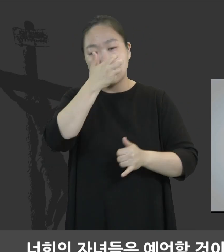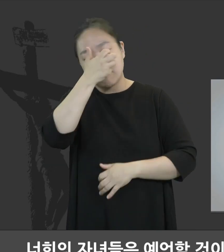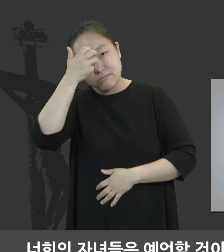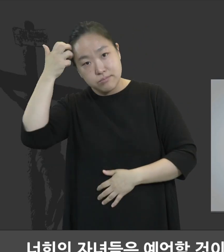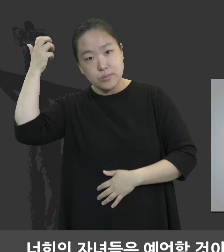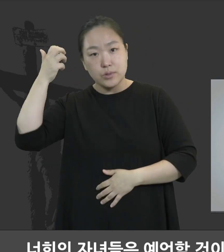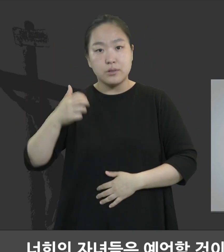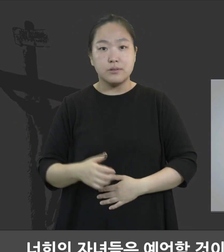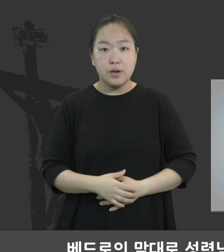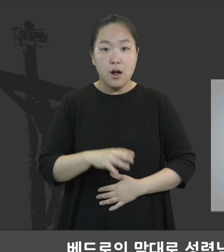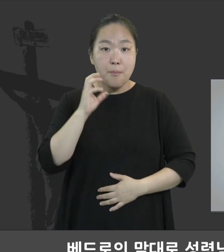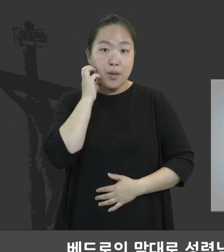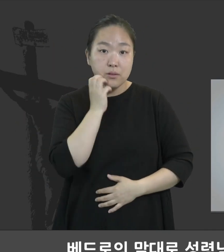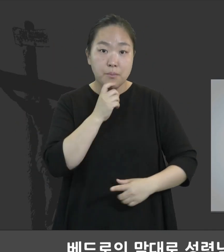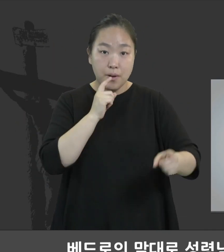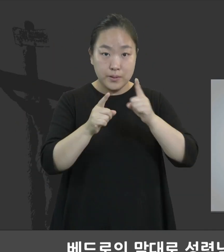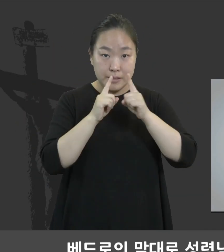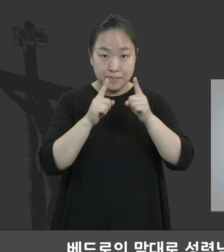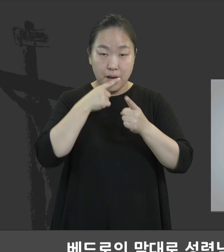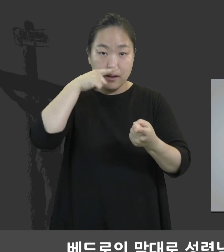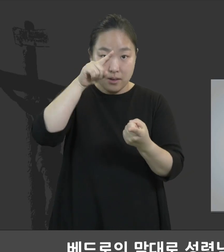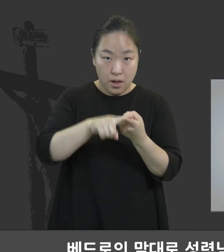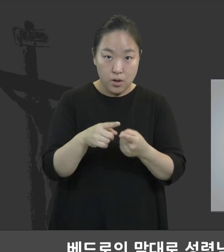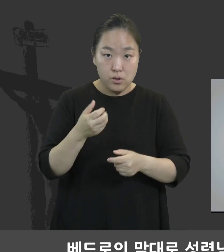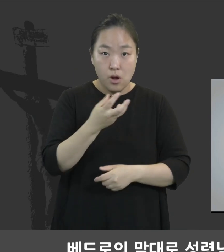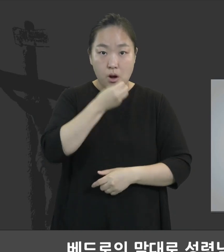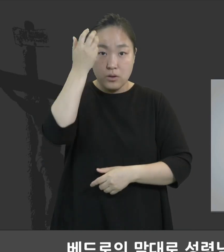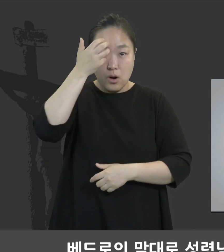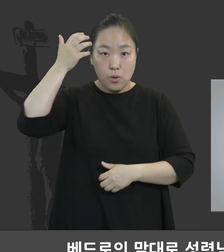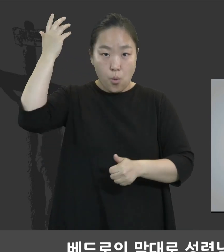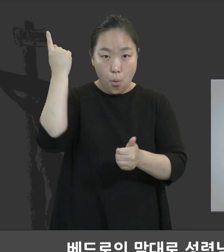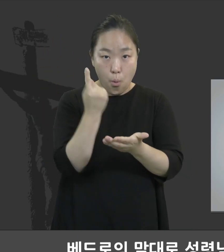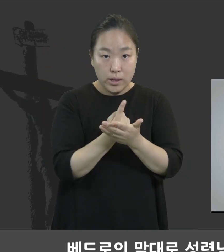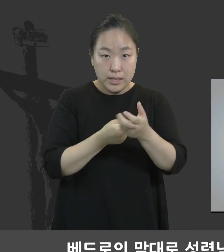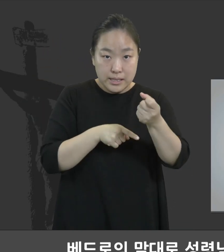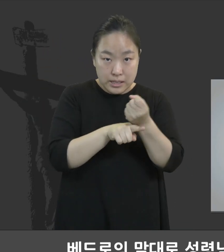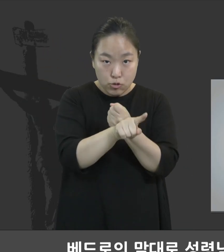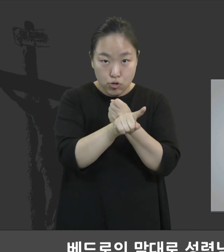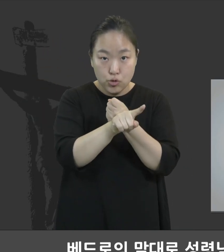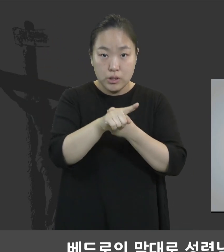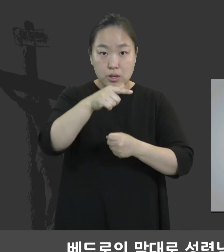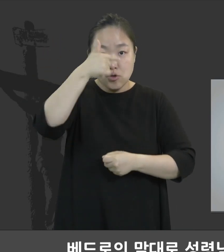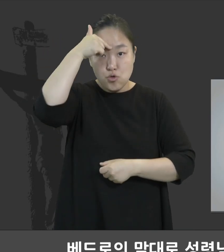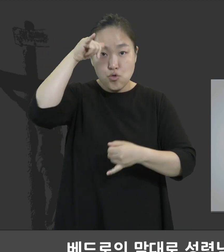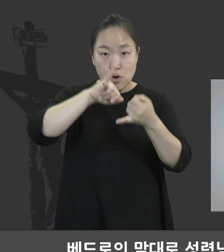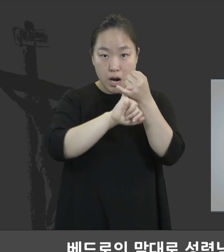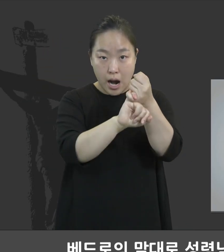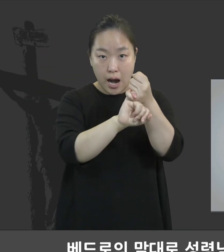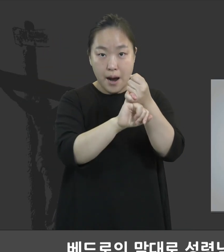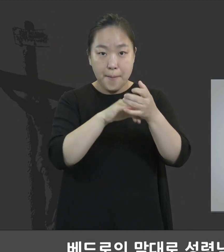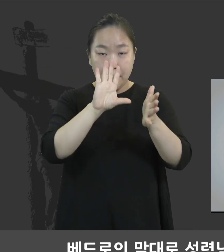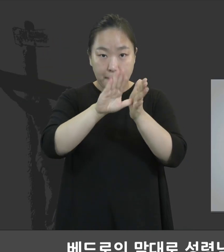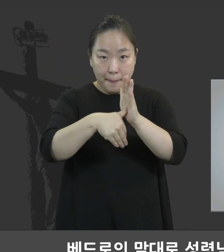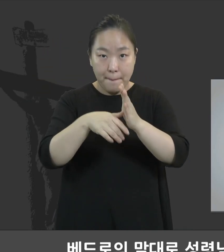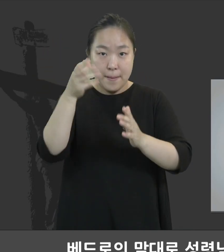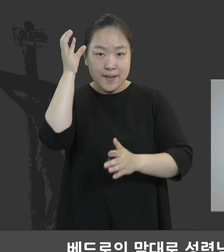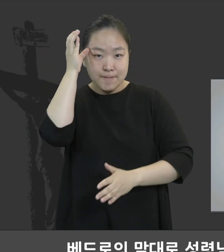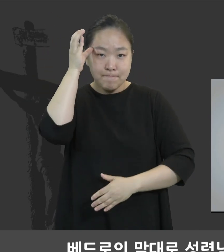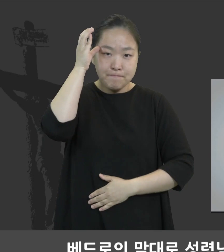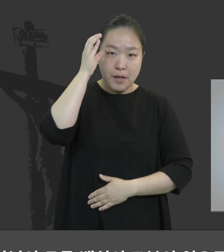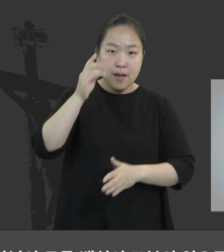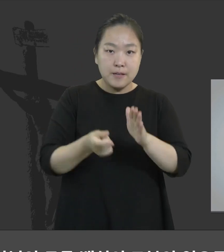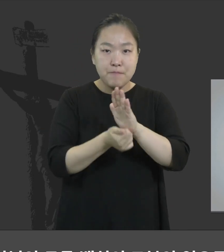꾸리라. 베드로의 말대로 성령님께서 오신 것은 구약 성경이 고대하던 소망의